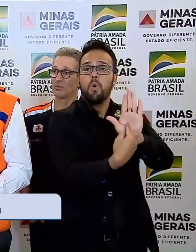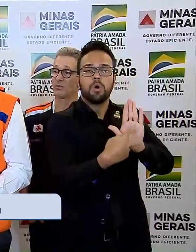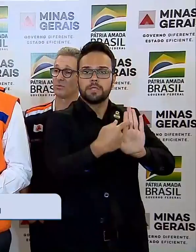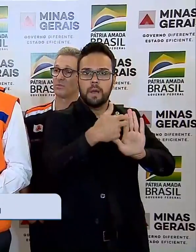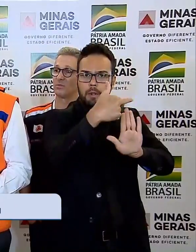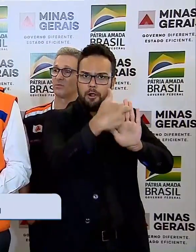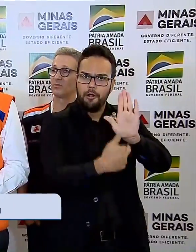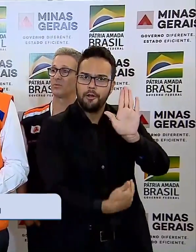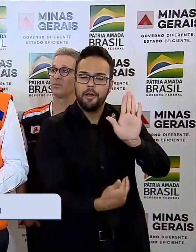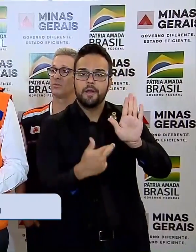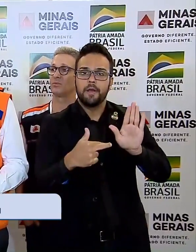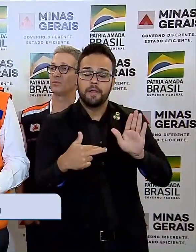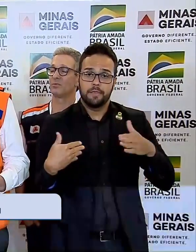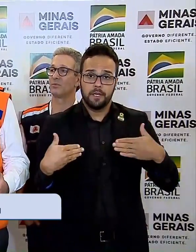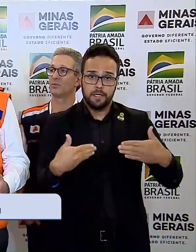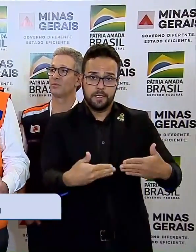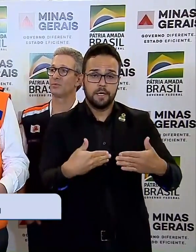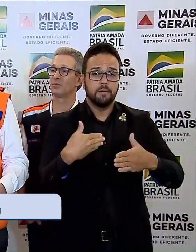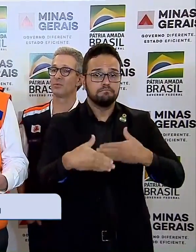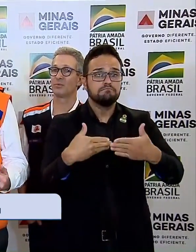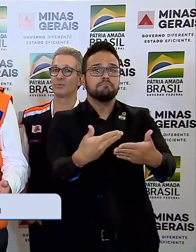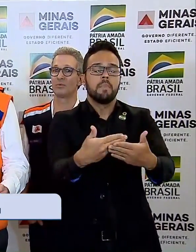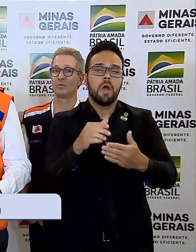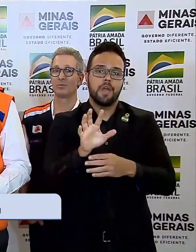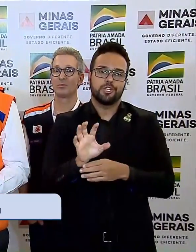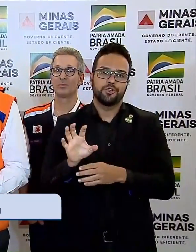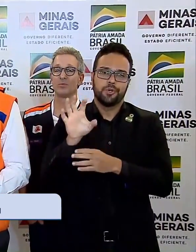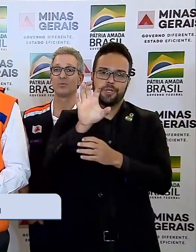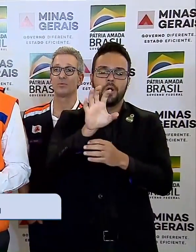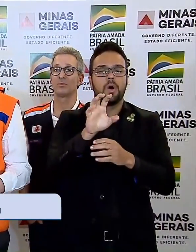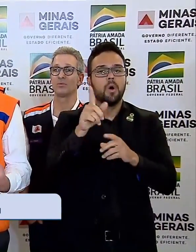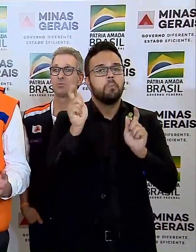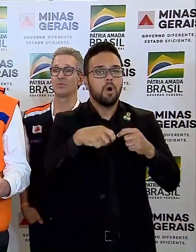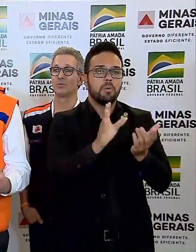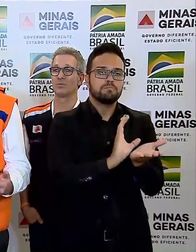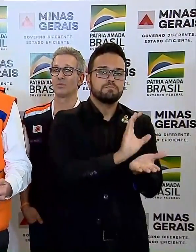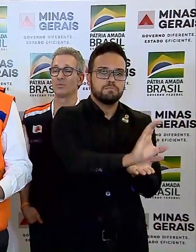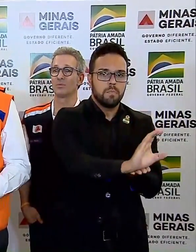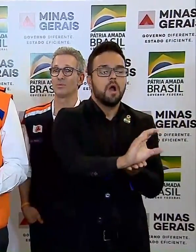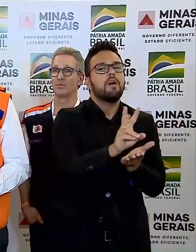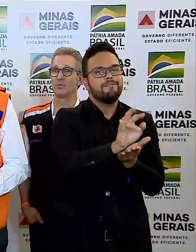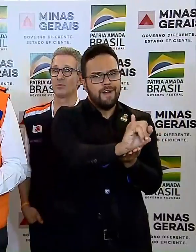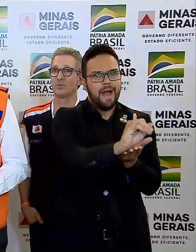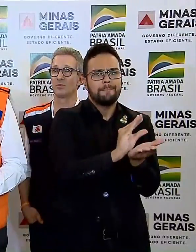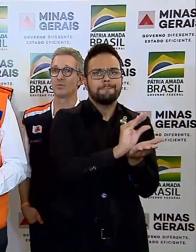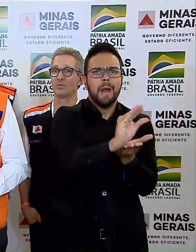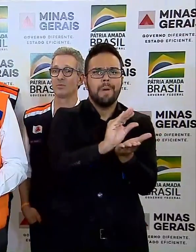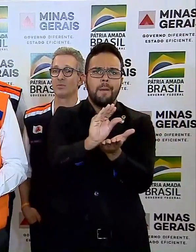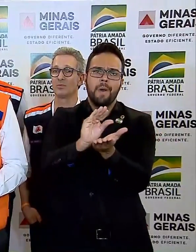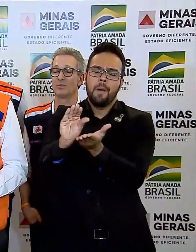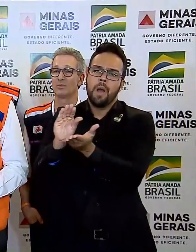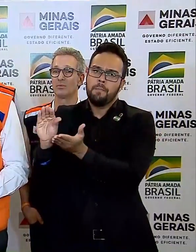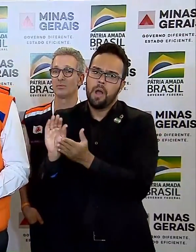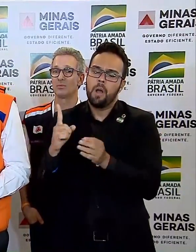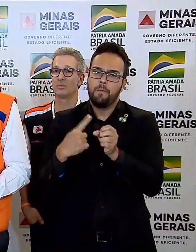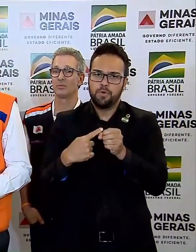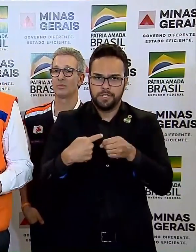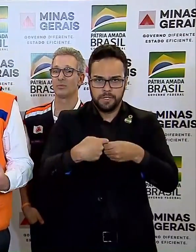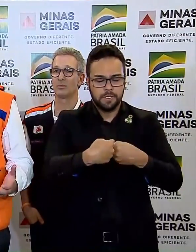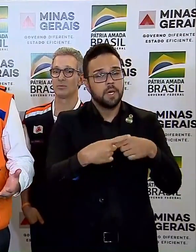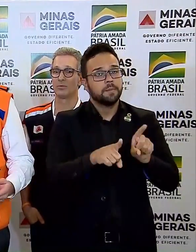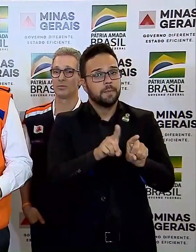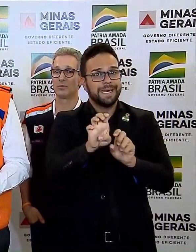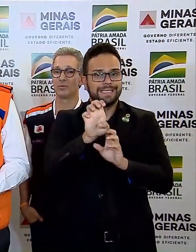demandas ao Ministério do Desenvolvimento Regional para serem analisadas e o recurso irá ser repassado aos municípios e